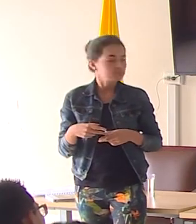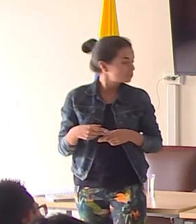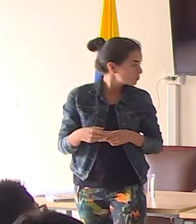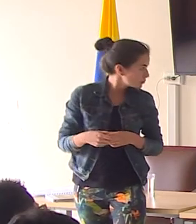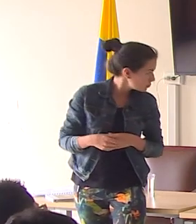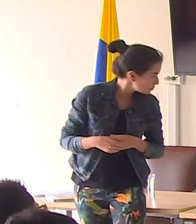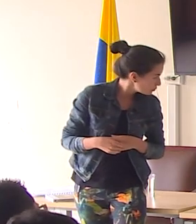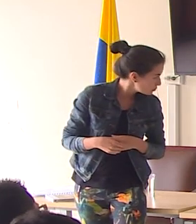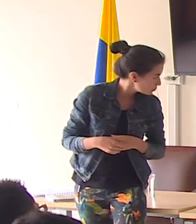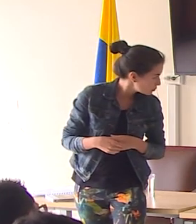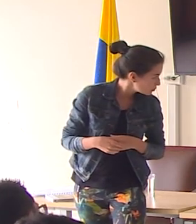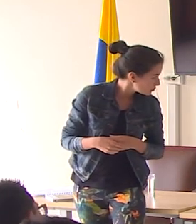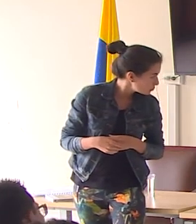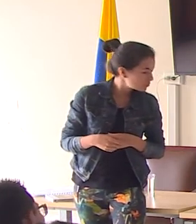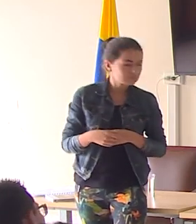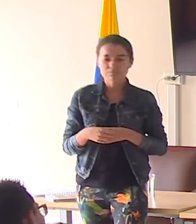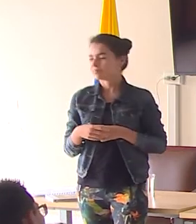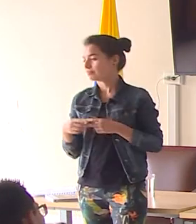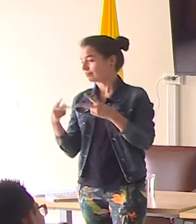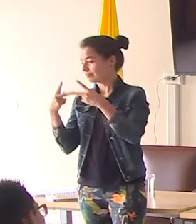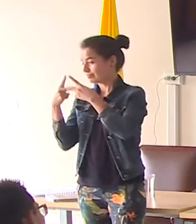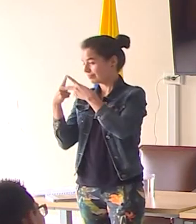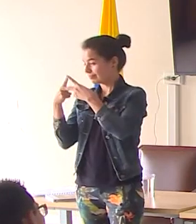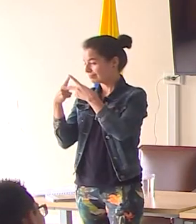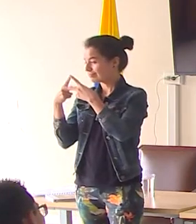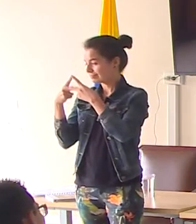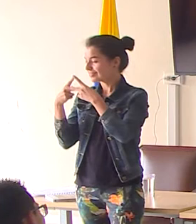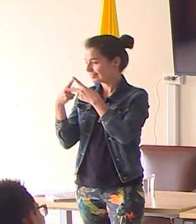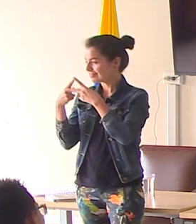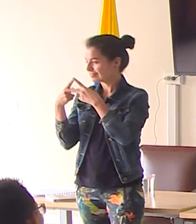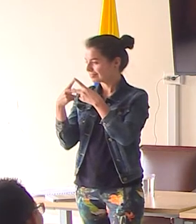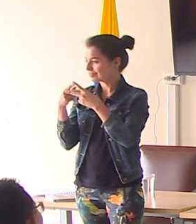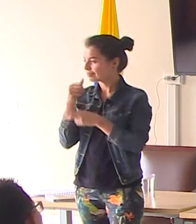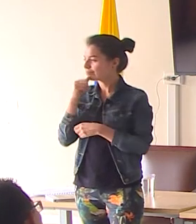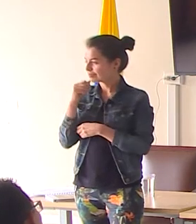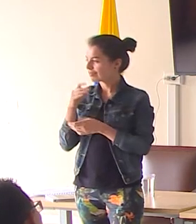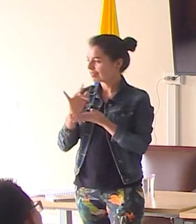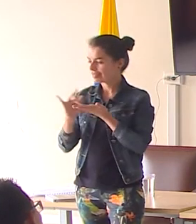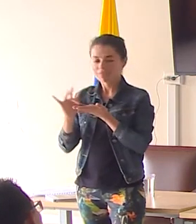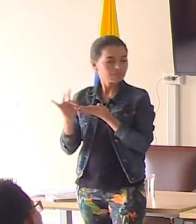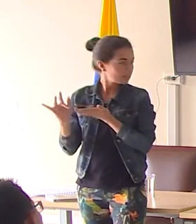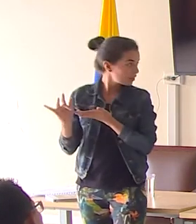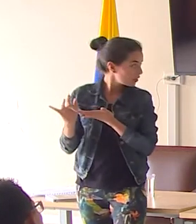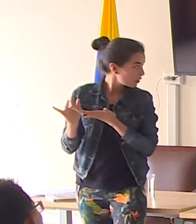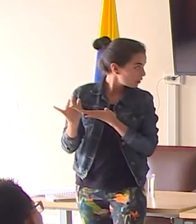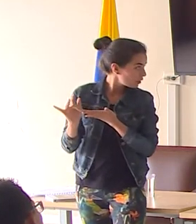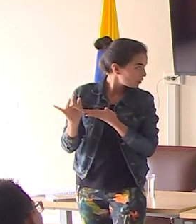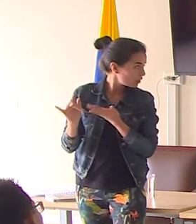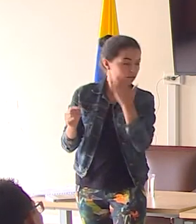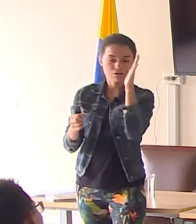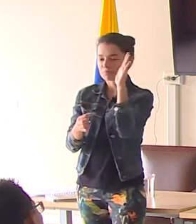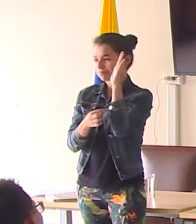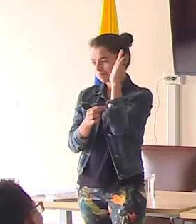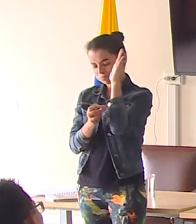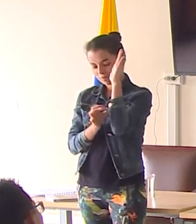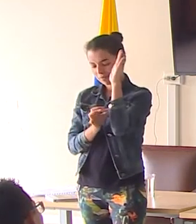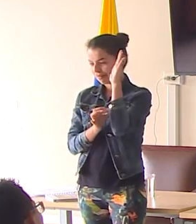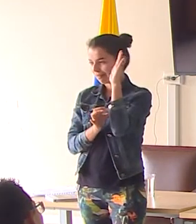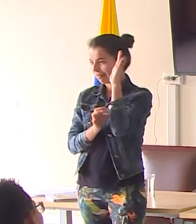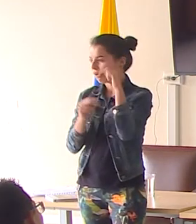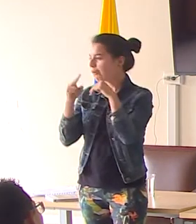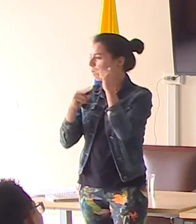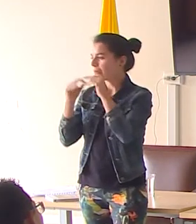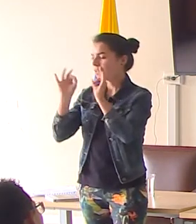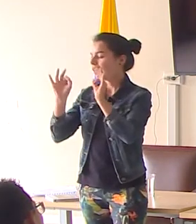salvo el del salitre que atiende digamos que tiene una capacidad mayor y el de caneo canoas que todavía no está construido se